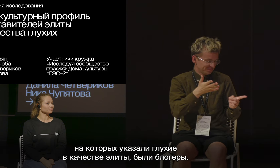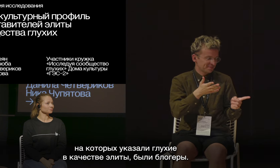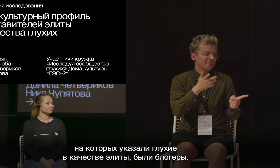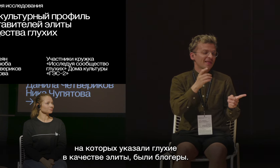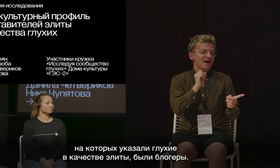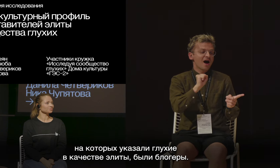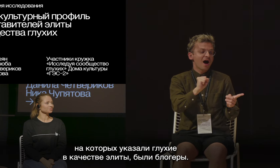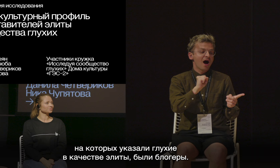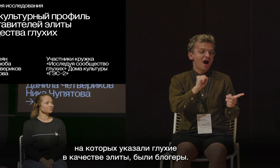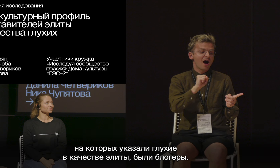блогеры,